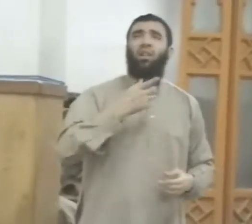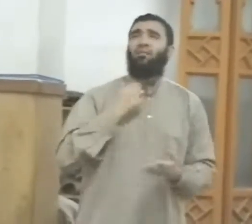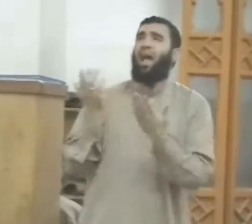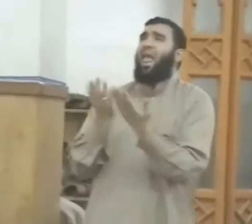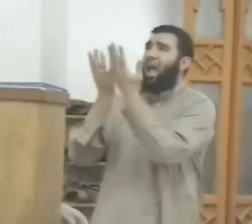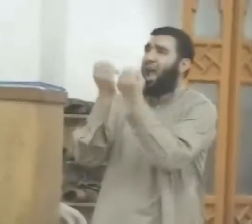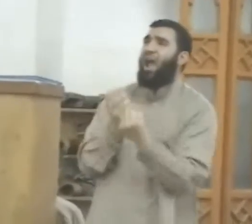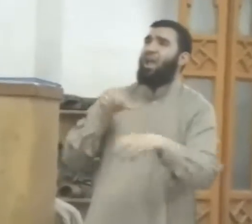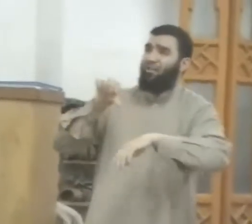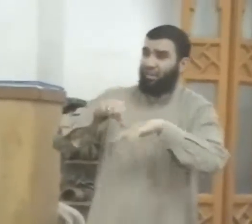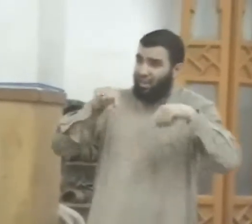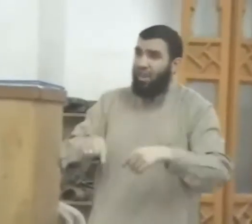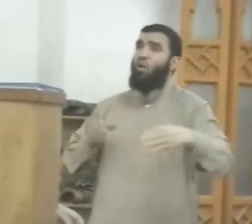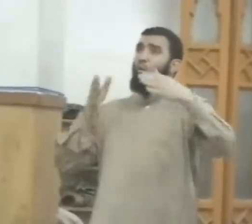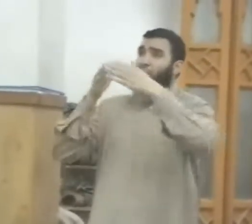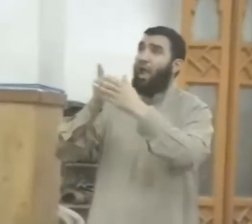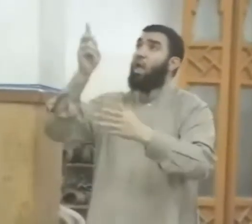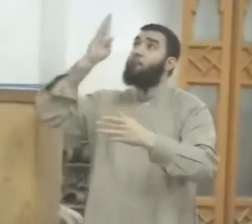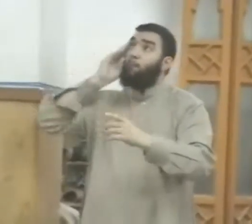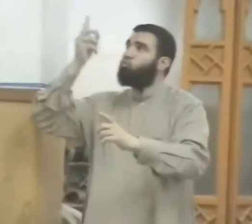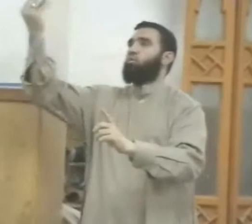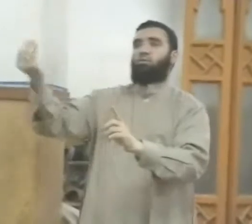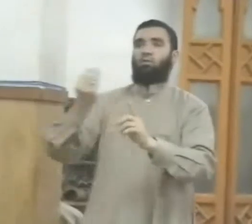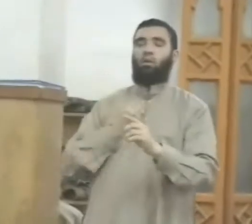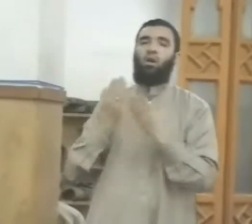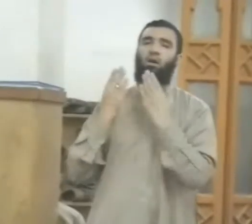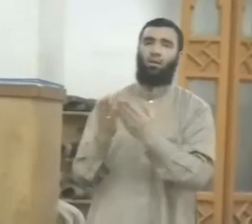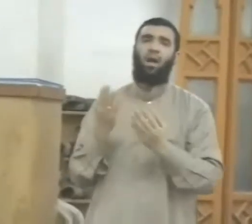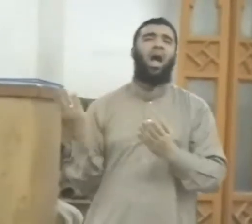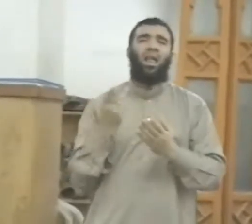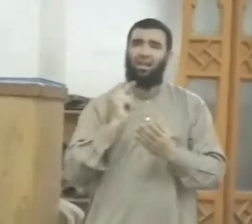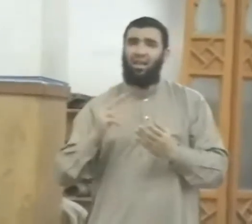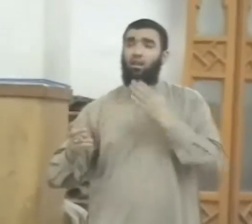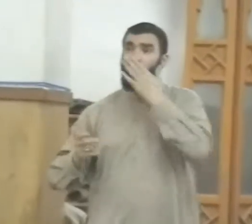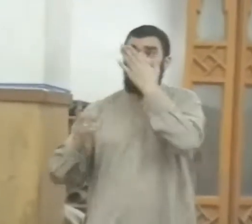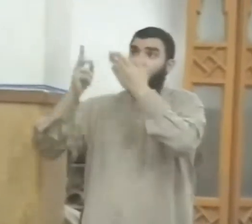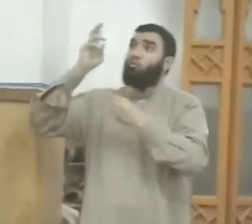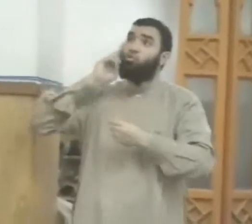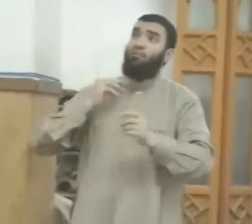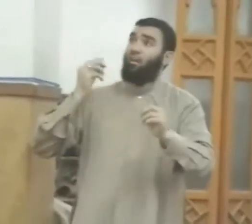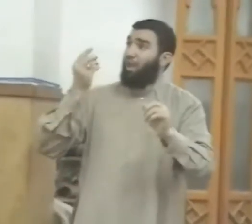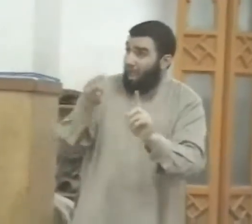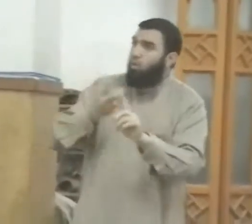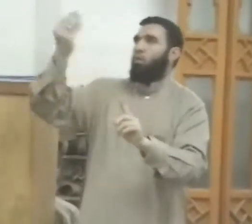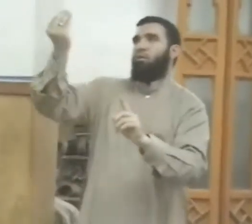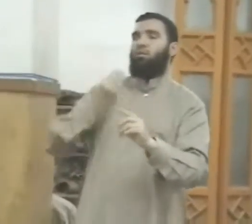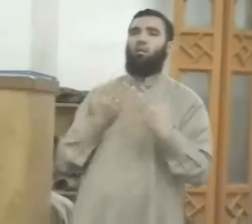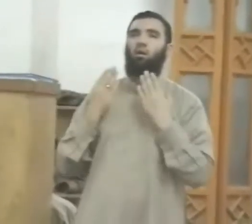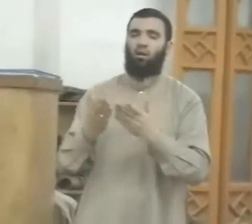الدنيا والآخرة لك فيها رضا ولنا فيها صلاح إلا يسرتها وأعدتنا على قضائها برحمتك يا